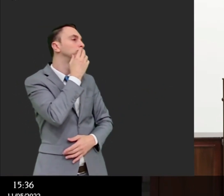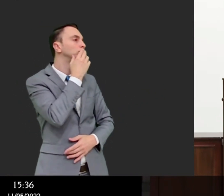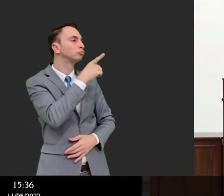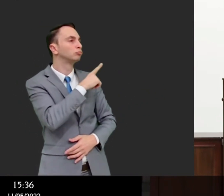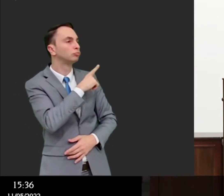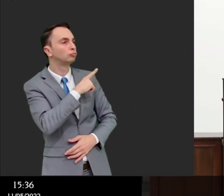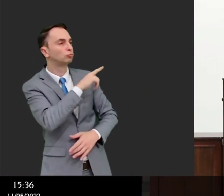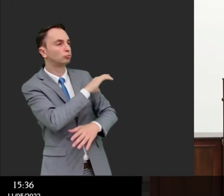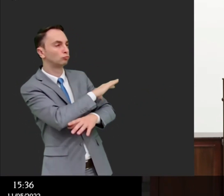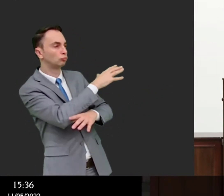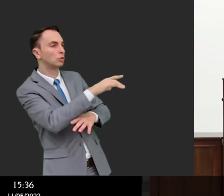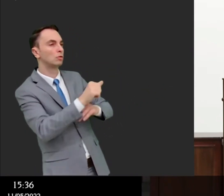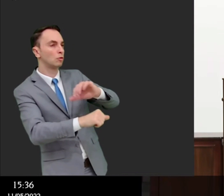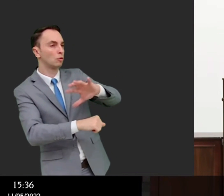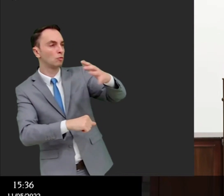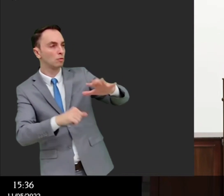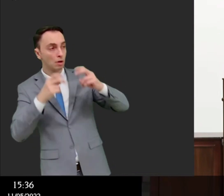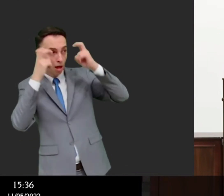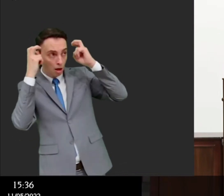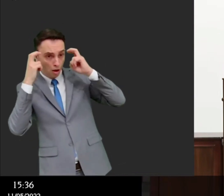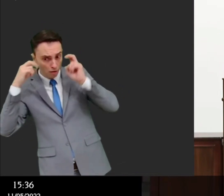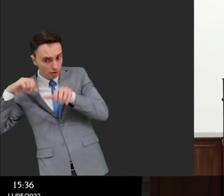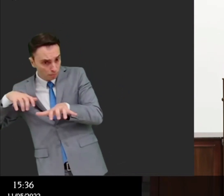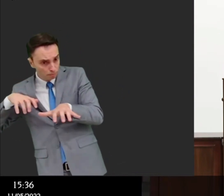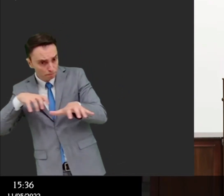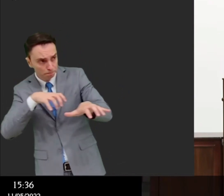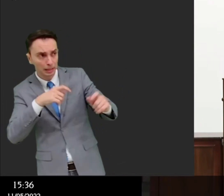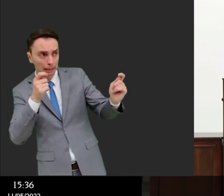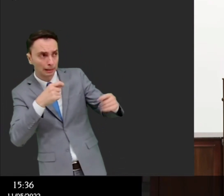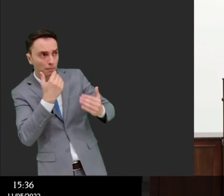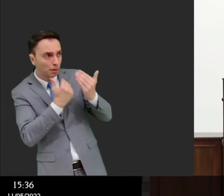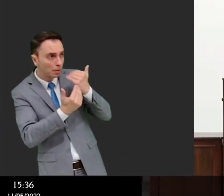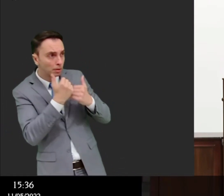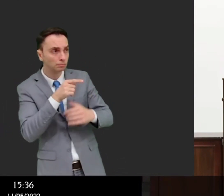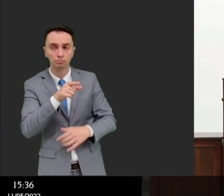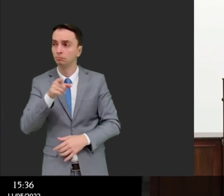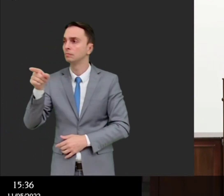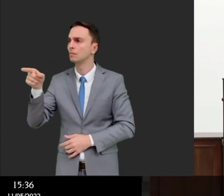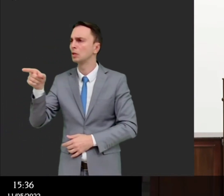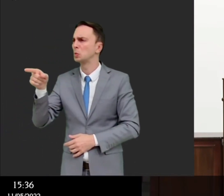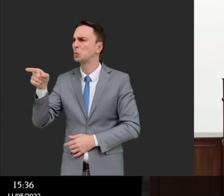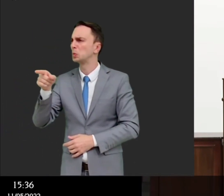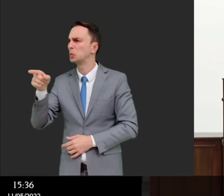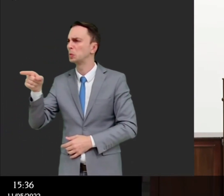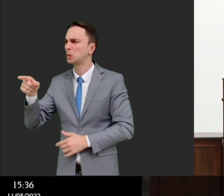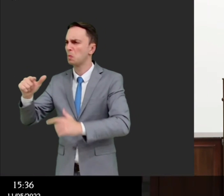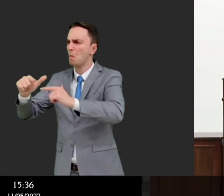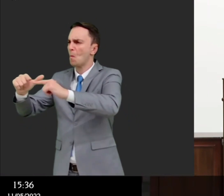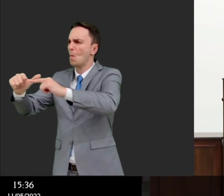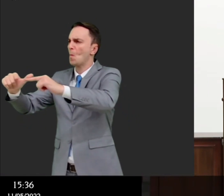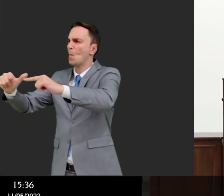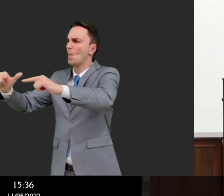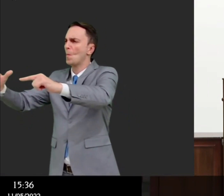Tem pasto para minhas ovelhas. E ali passa um rio. E aqui é uma terra mais plana. aqui é mais